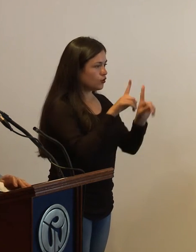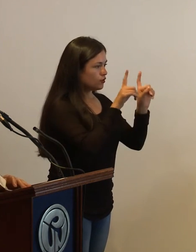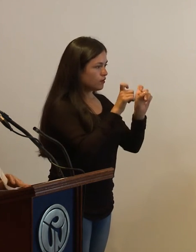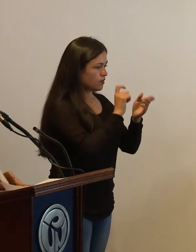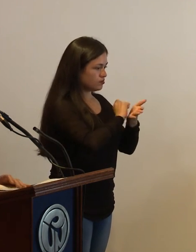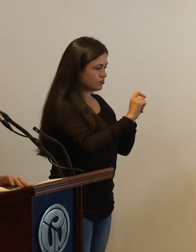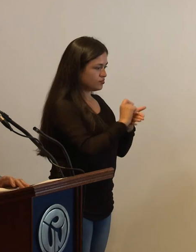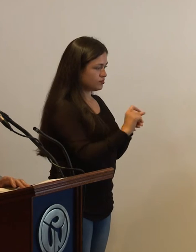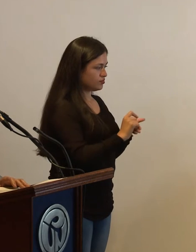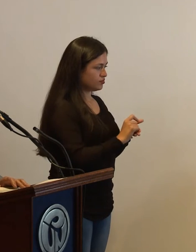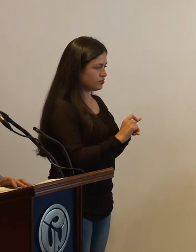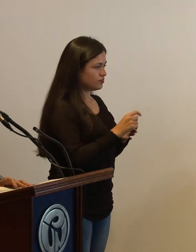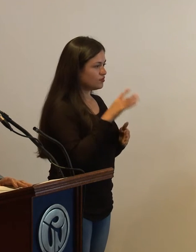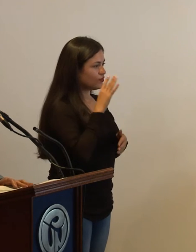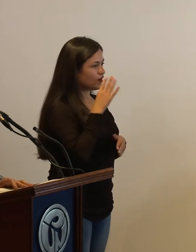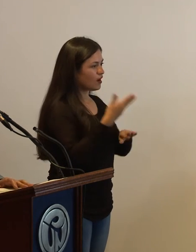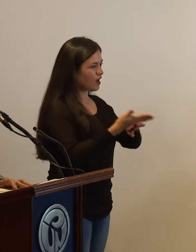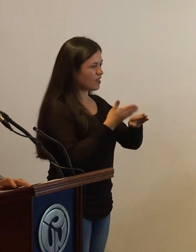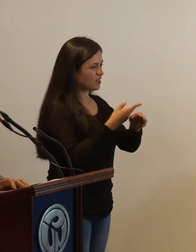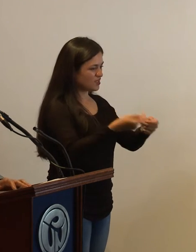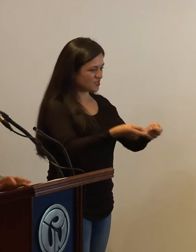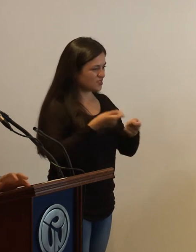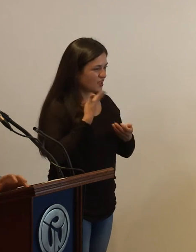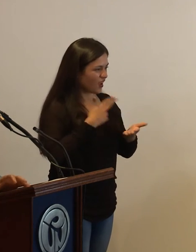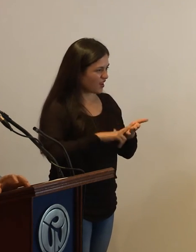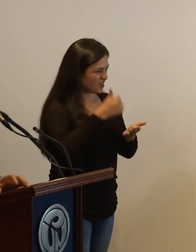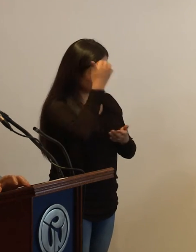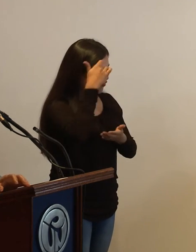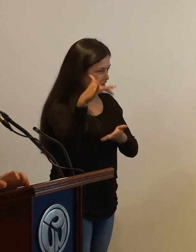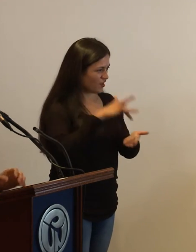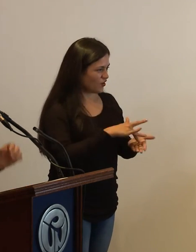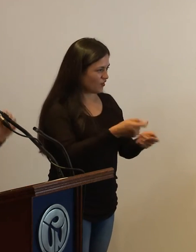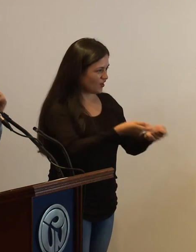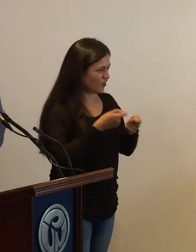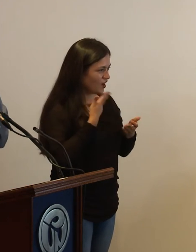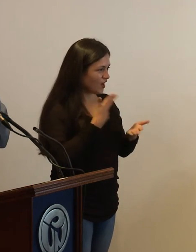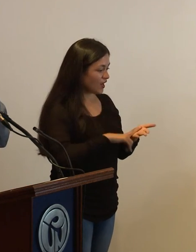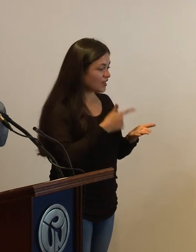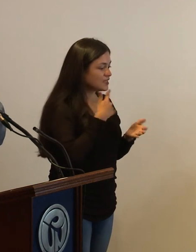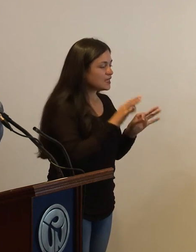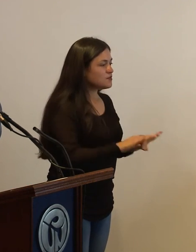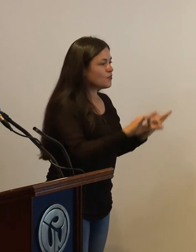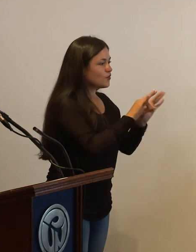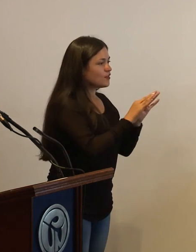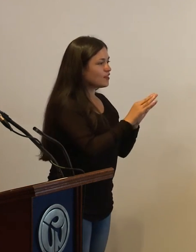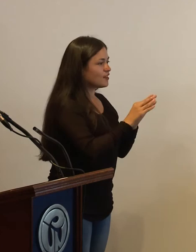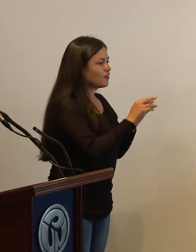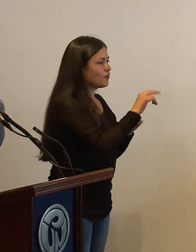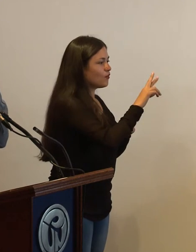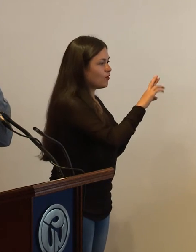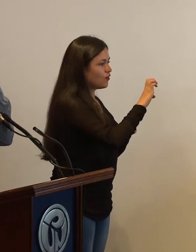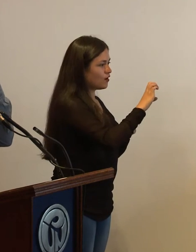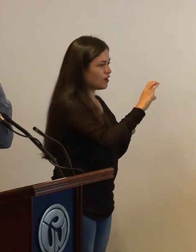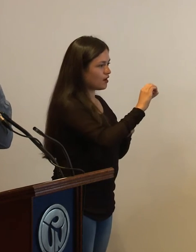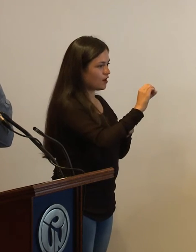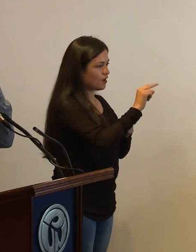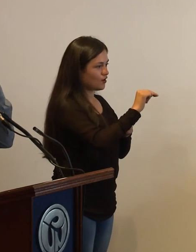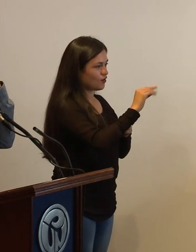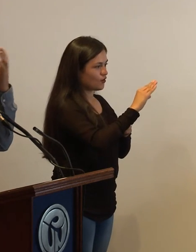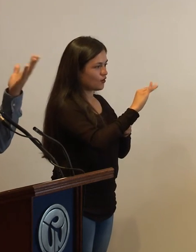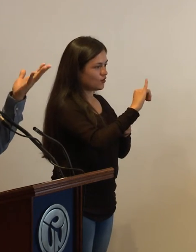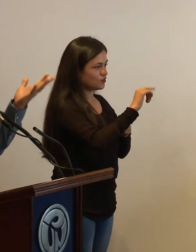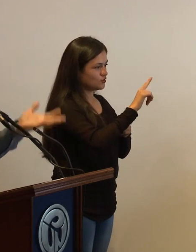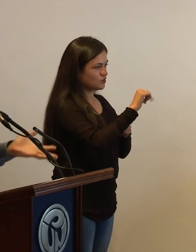el escrito que nos envió el profesor Guiso, el tema de la reconciliación. Es algo que, bueno, y